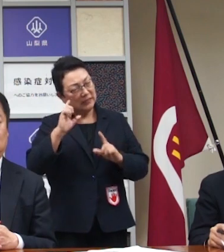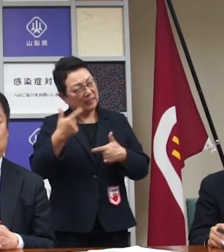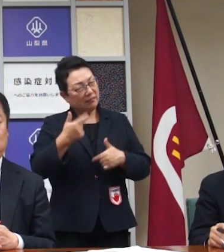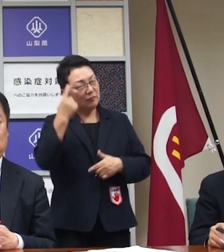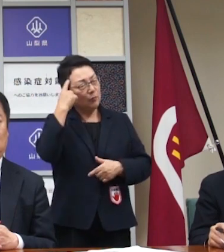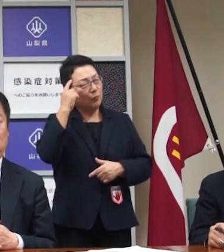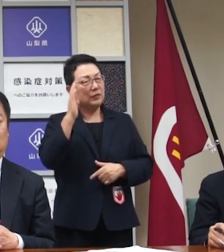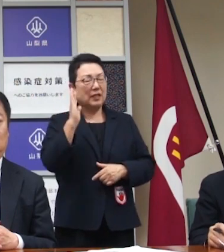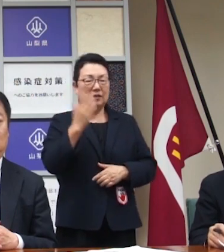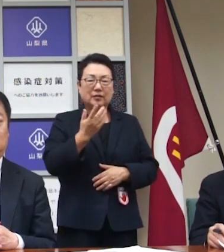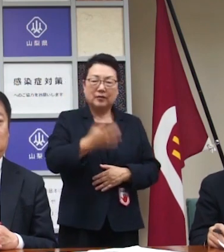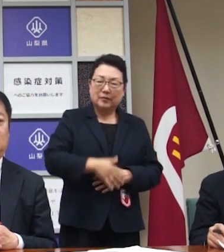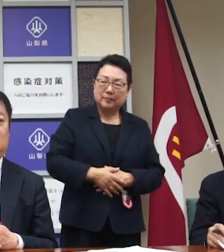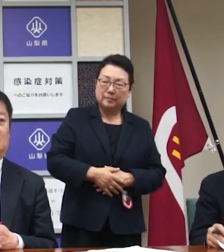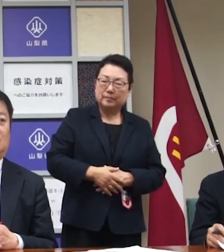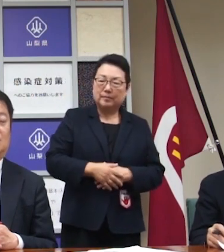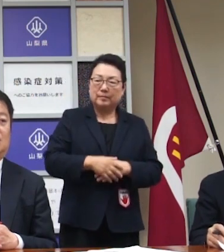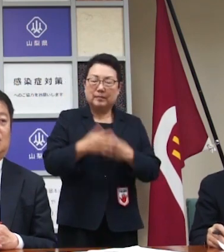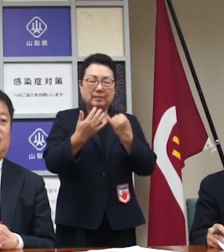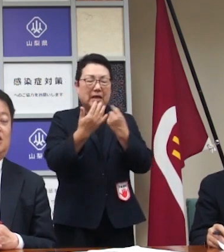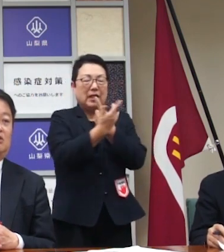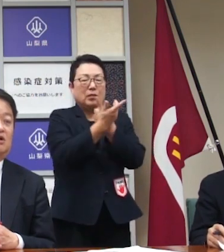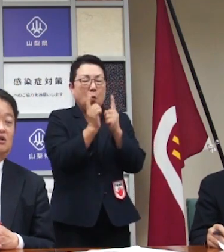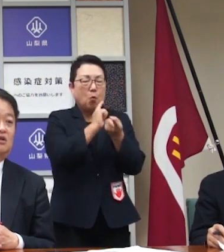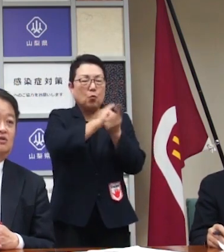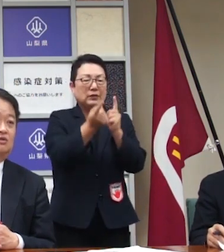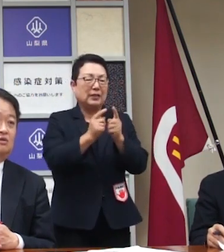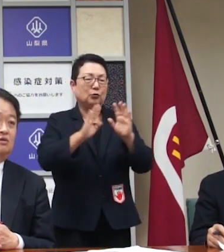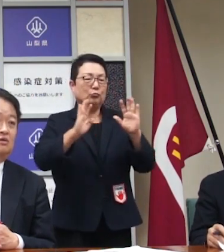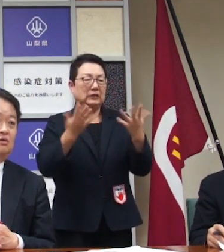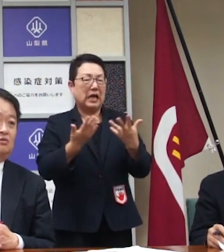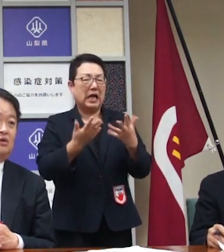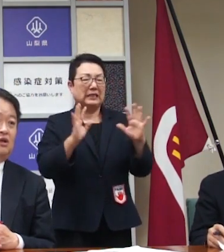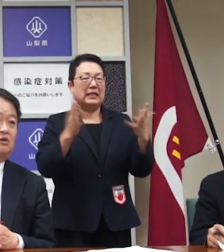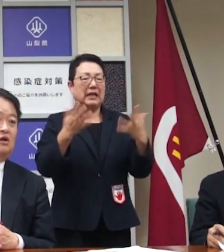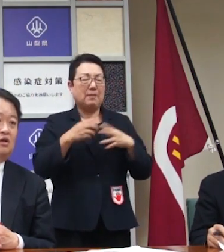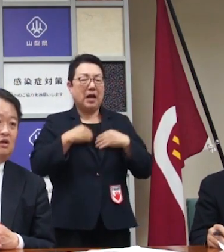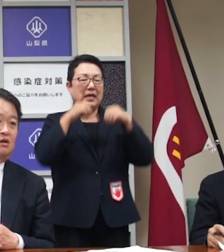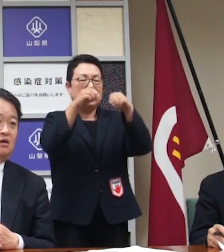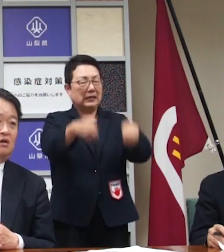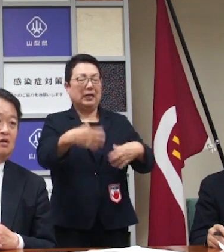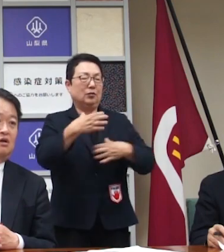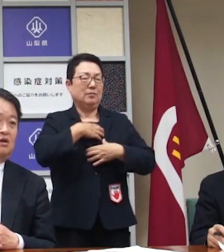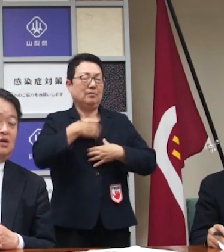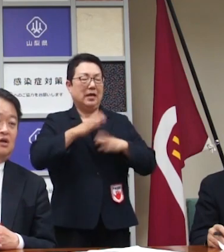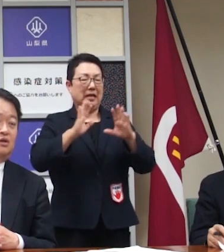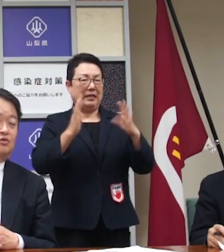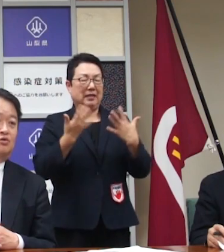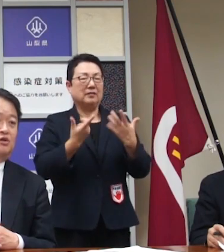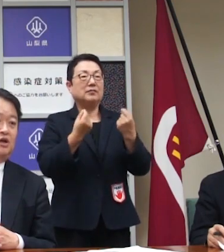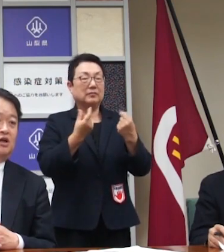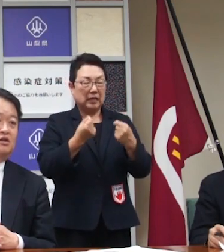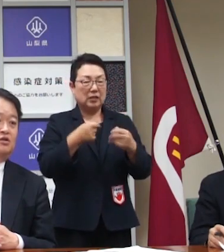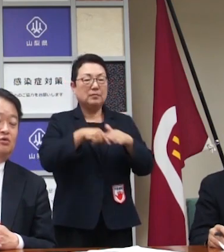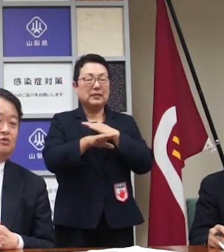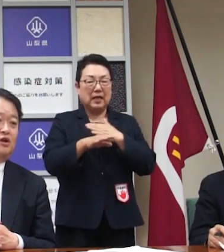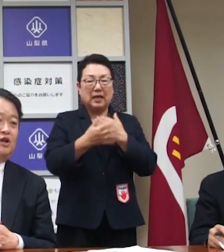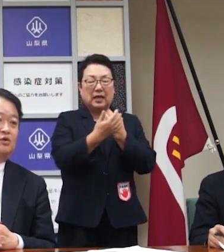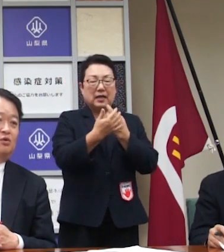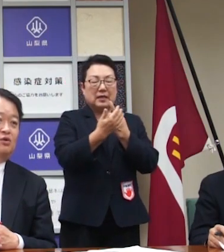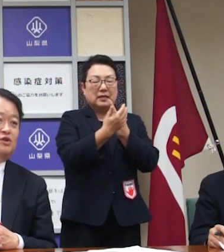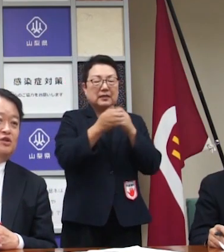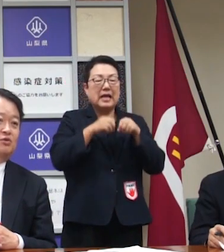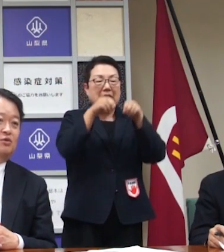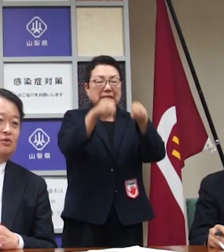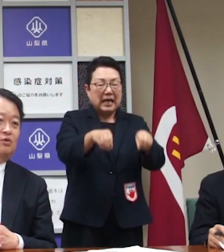ど。 いや、濃厚接触者がいなければ感染する恐れがないわけで、そういう意味で感染する恐れが